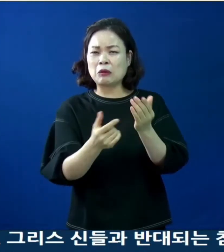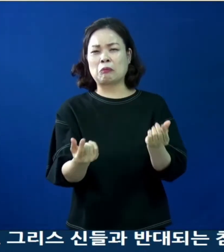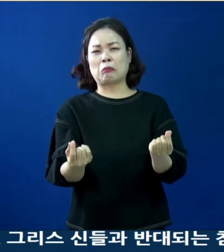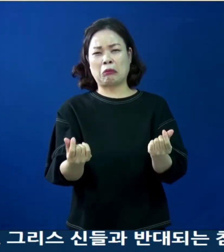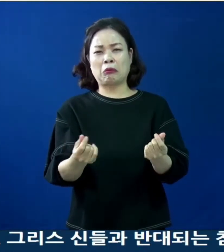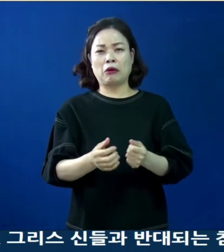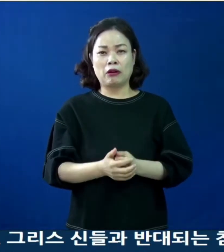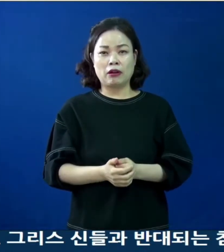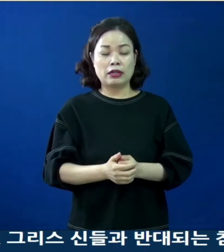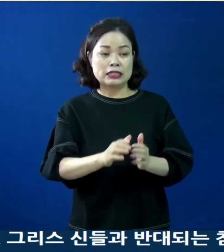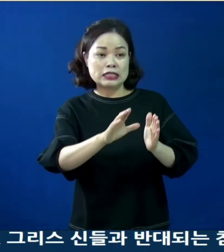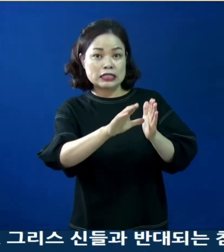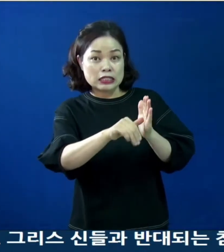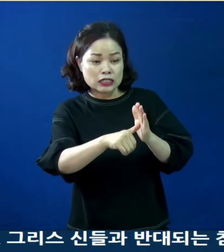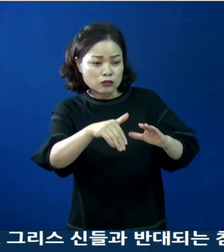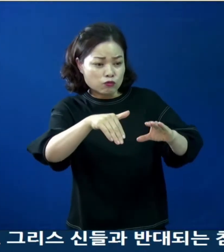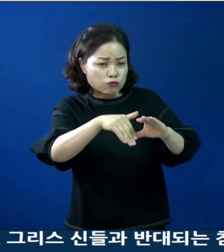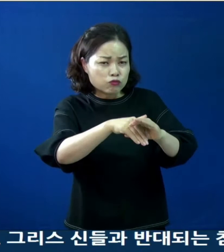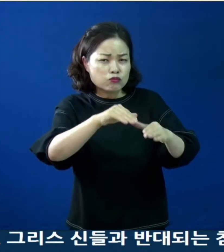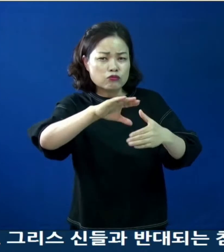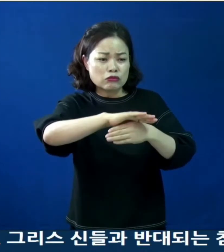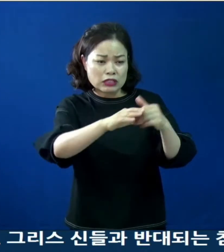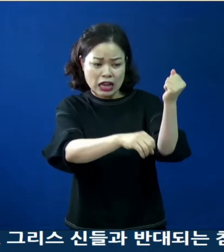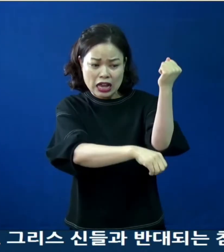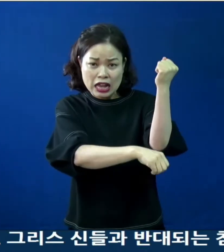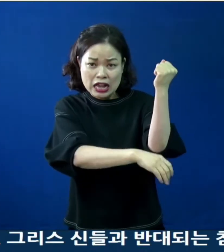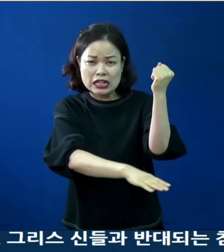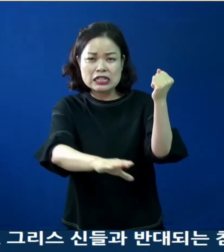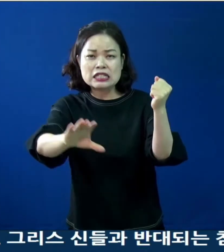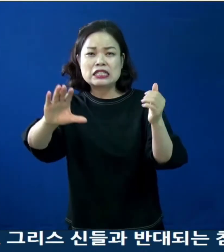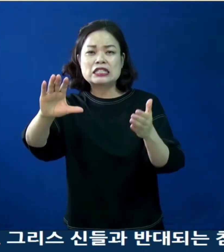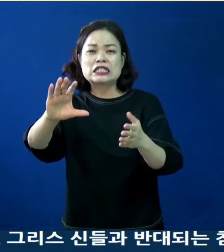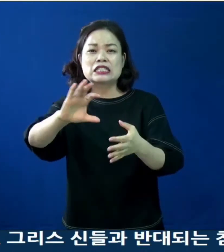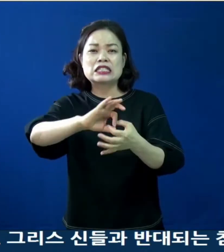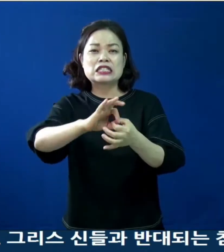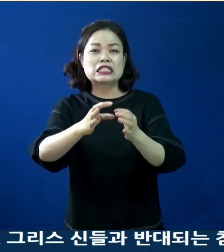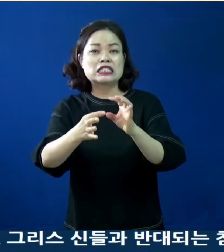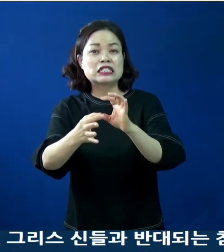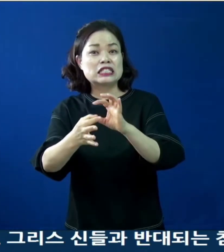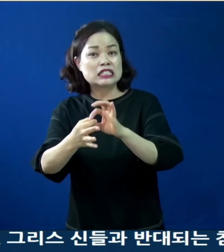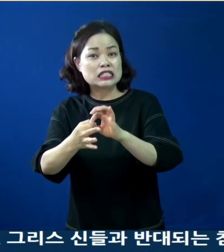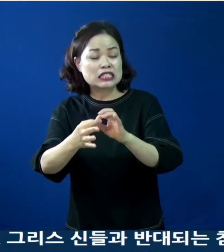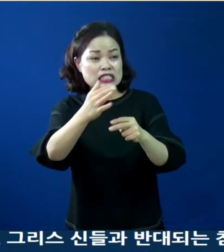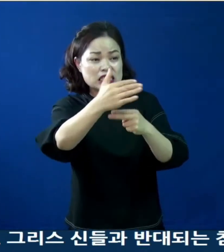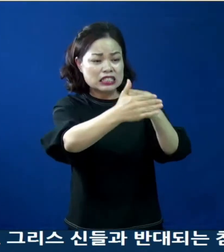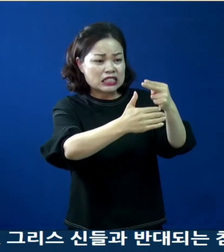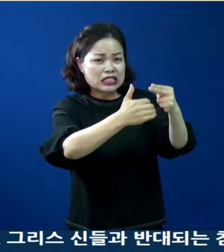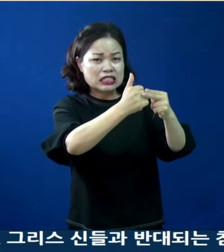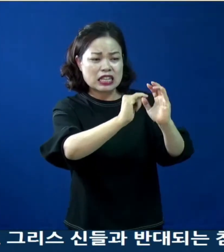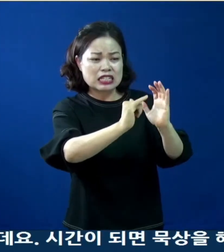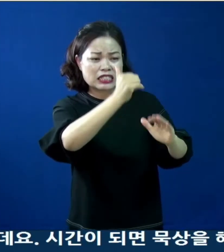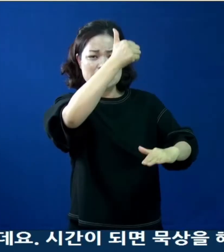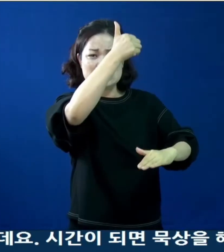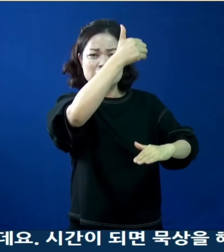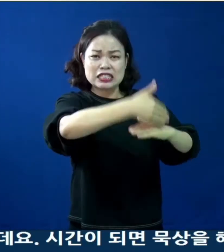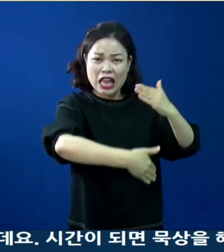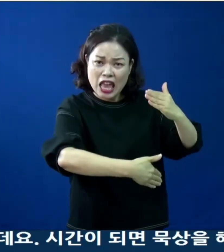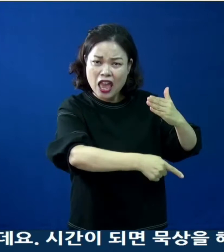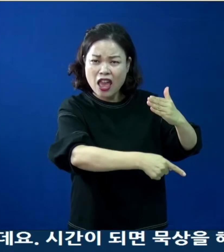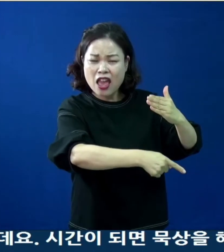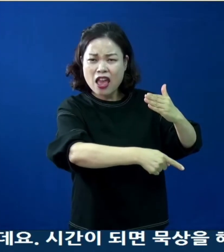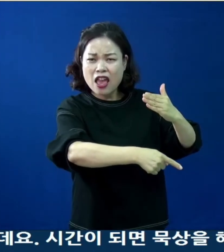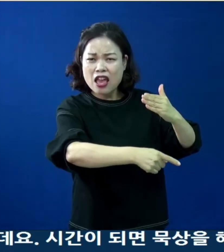아닙니다. 이 시대 문화의 뿌리 가운데 그리스 신화가 있습니다. 이 세속주의 속에 그리스